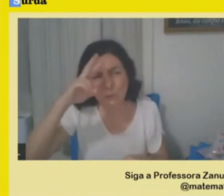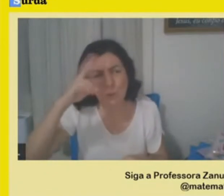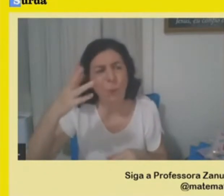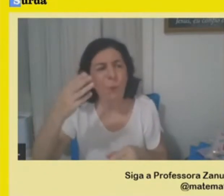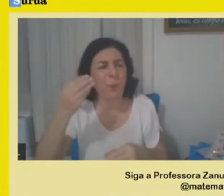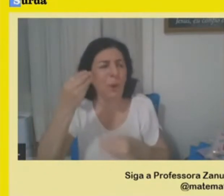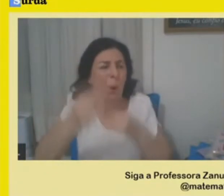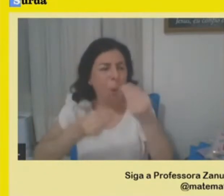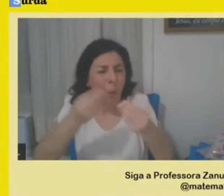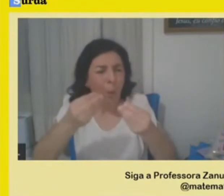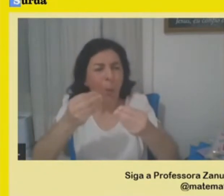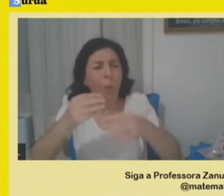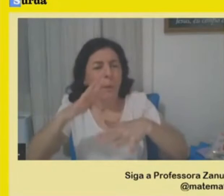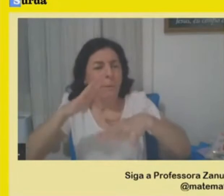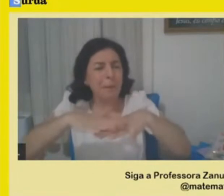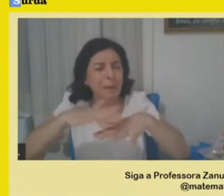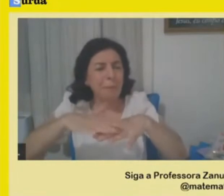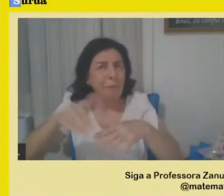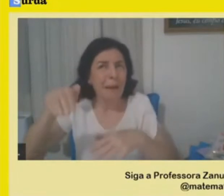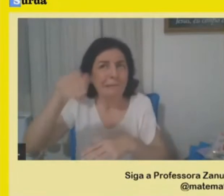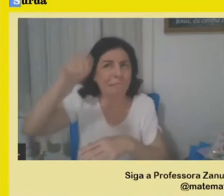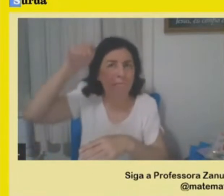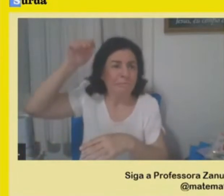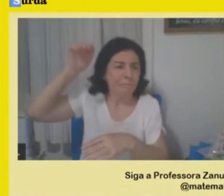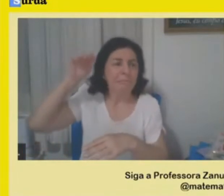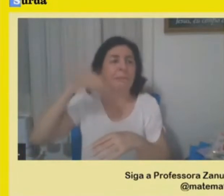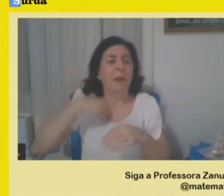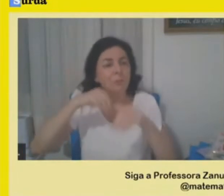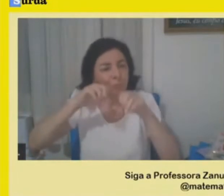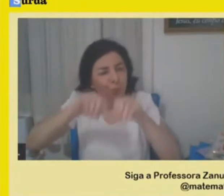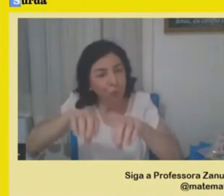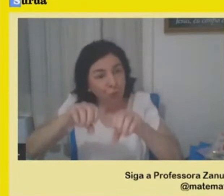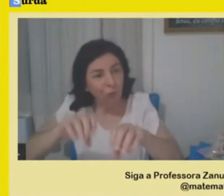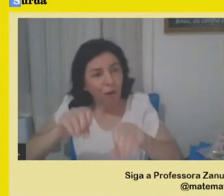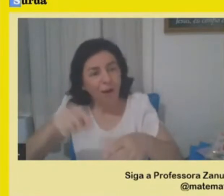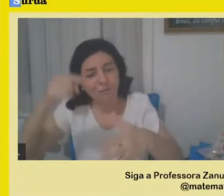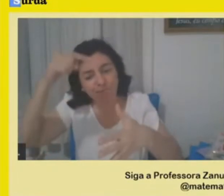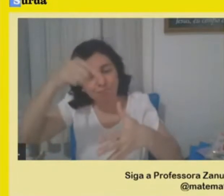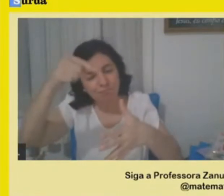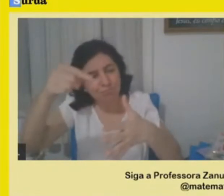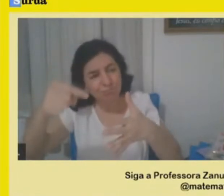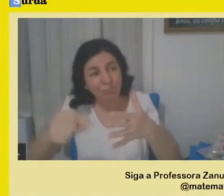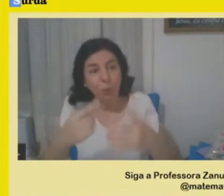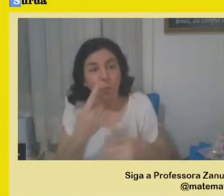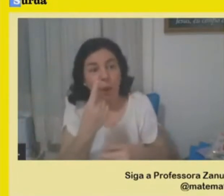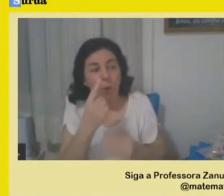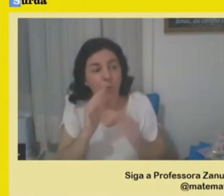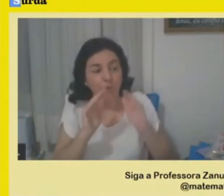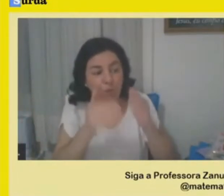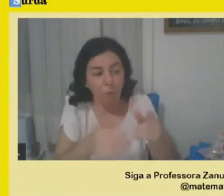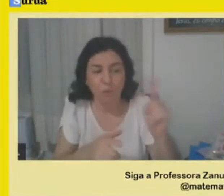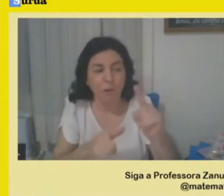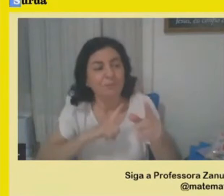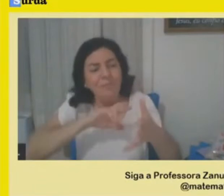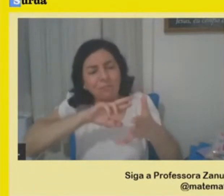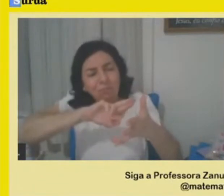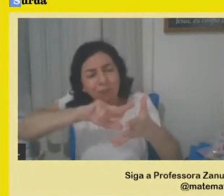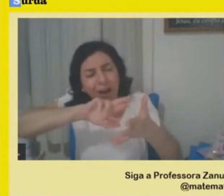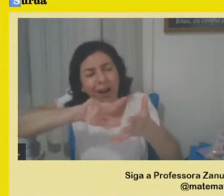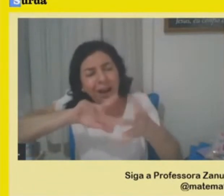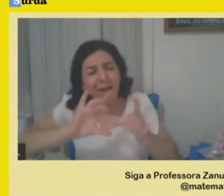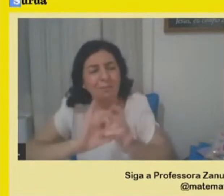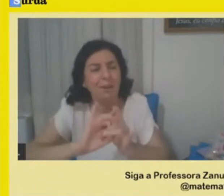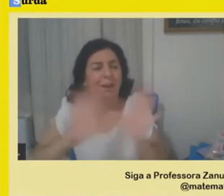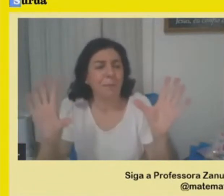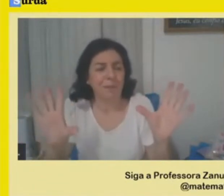E a aula só tem 50 minutos. Ainda tem mais explicar como é que foi, que eu ensino para eles como